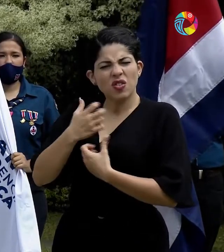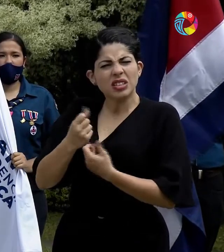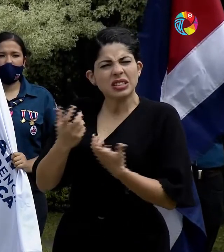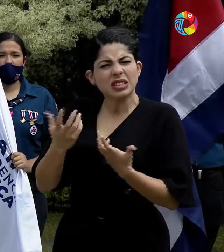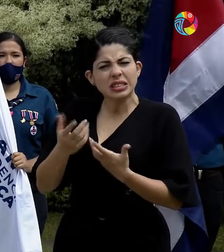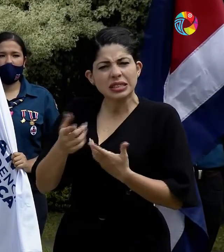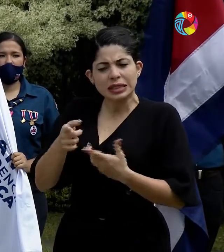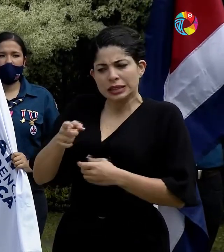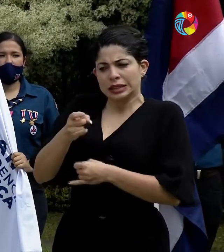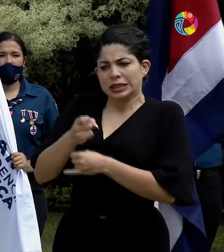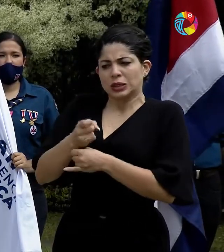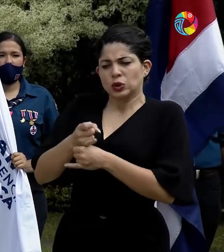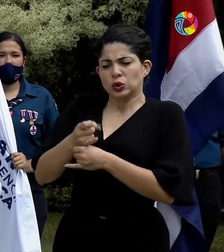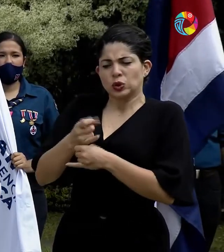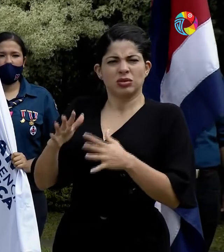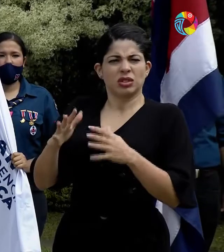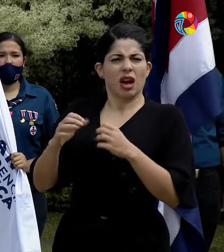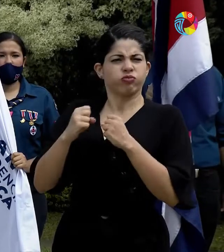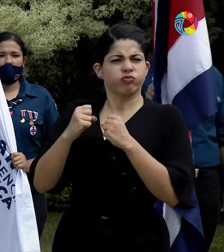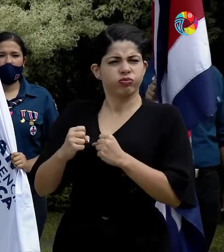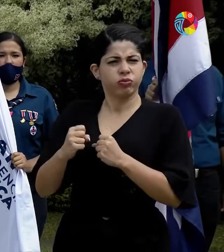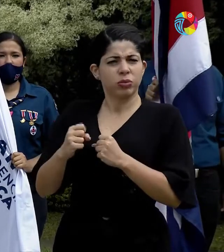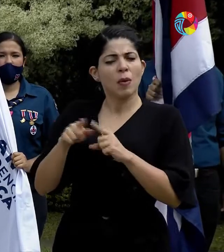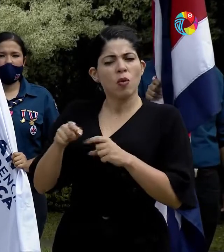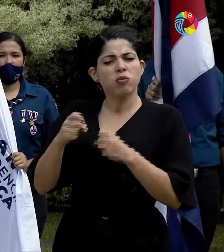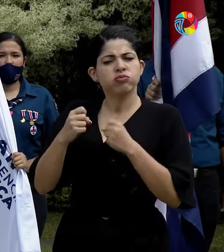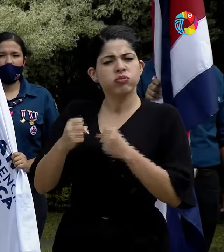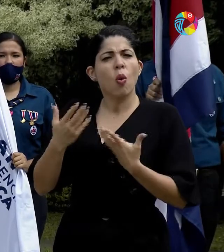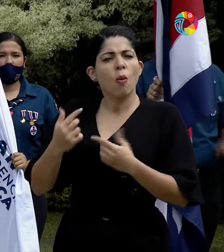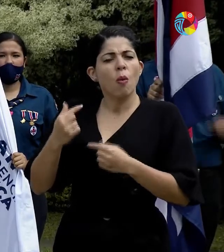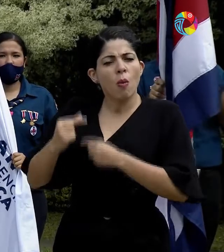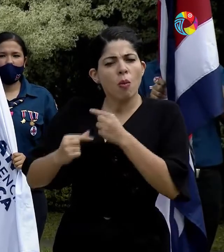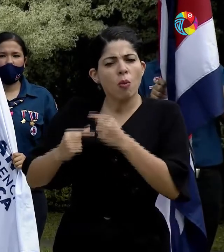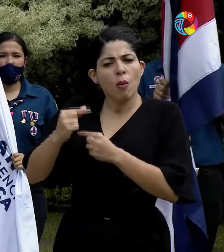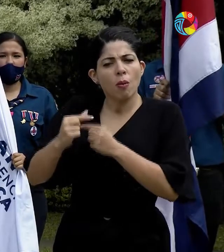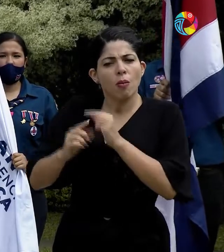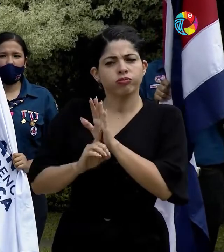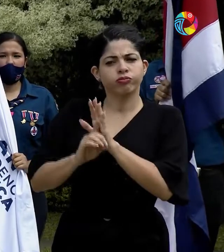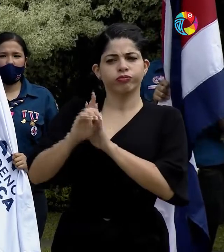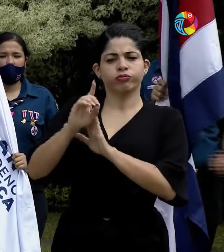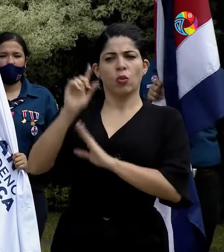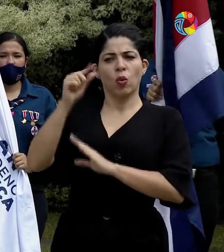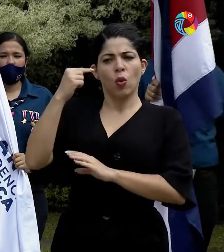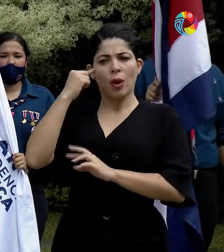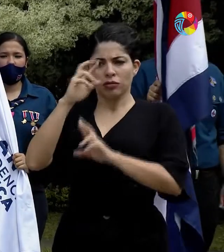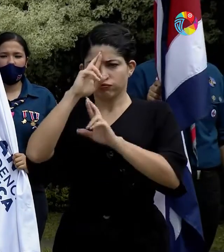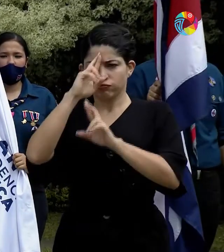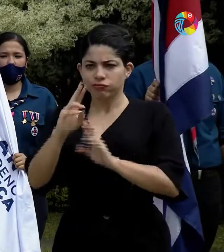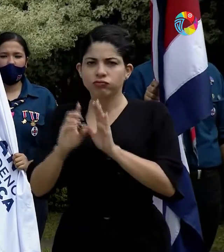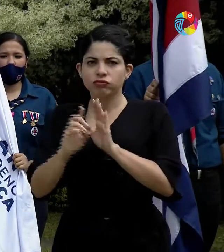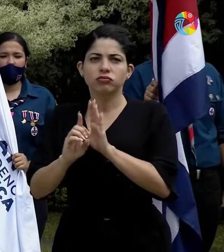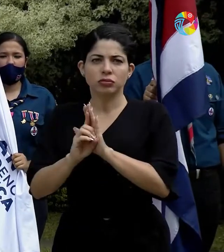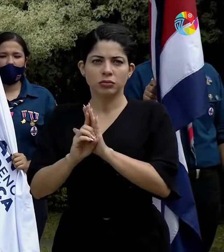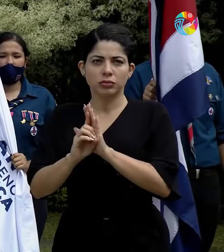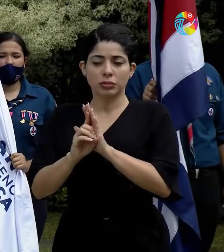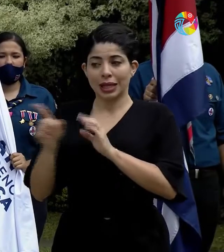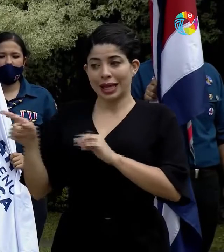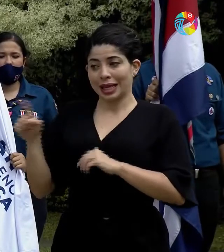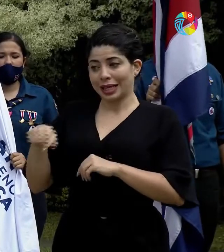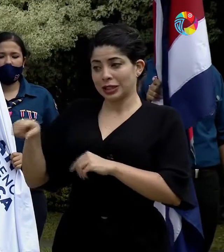que consolidamos paulatinamente como un Estado social de derecho. Nos dejaron el encargo